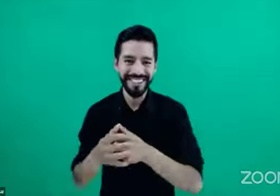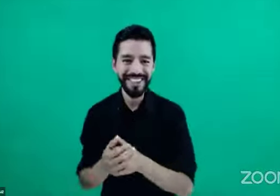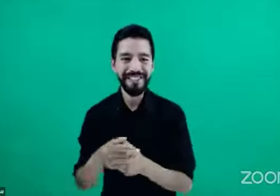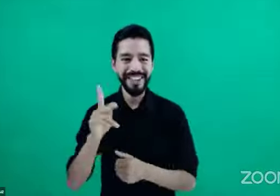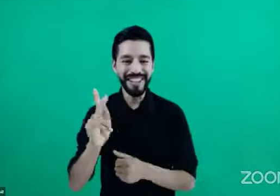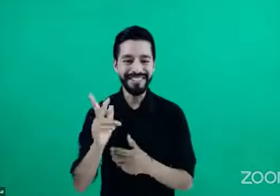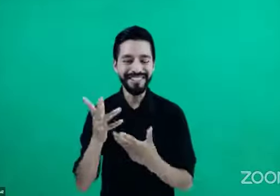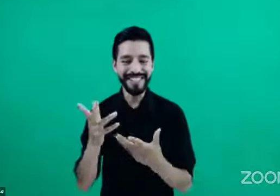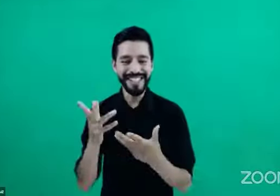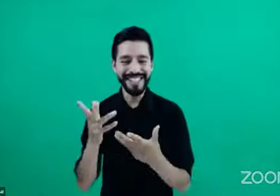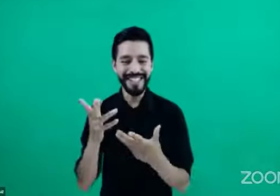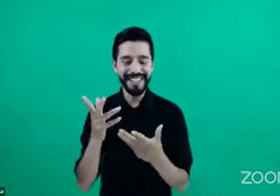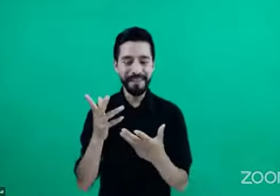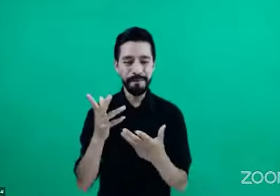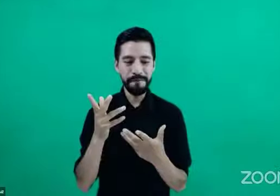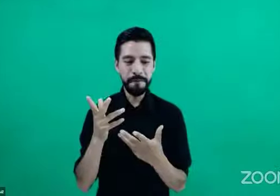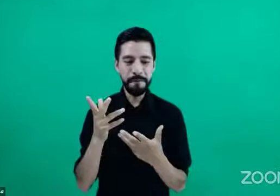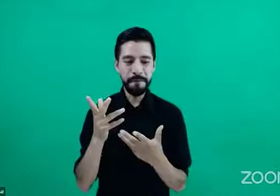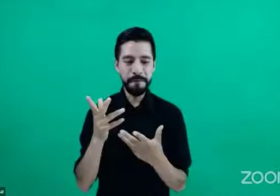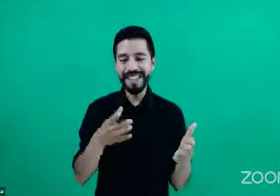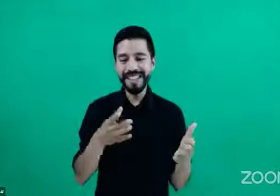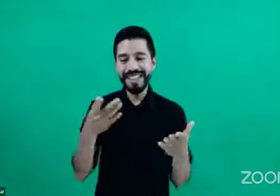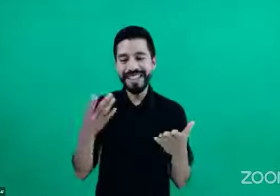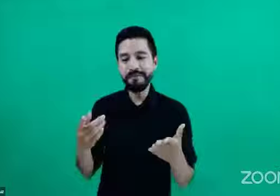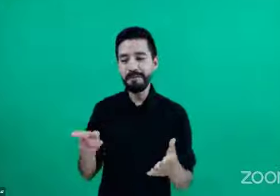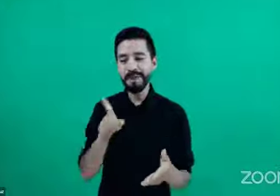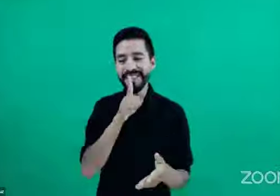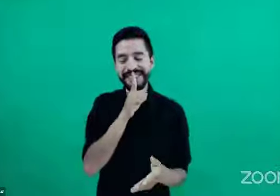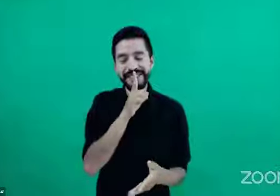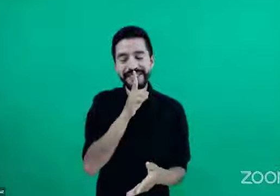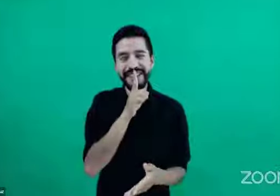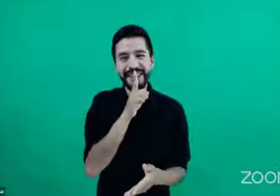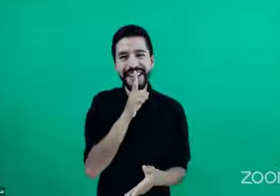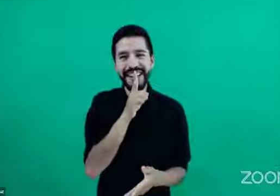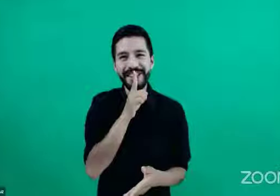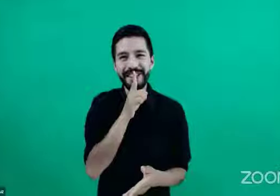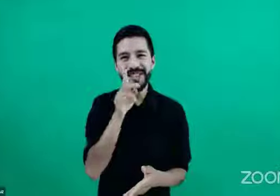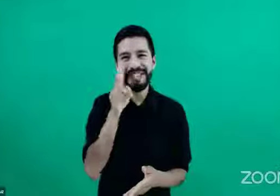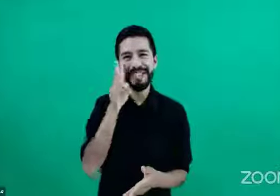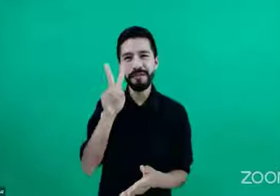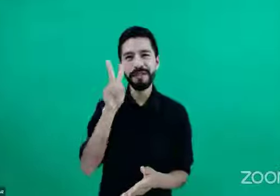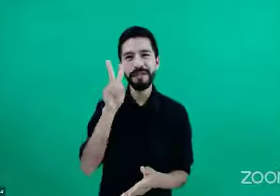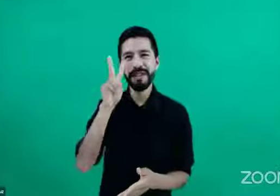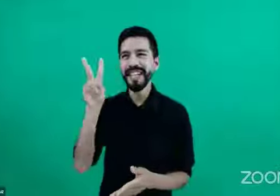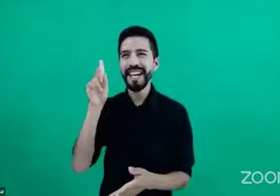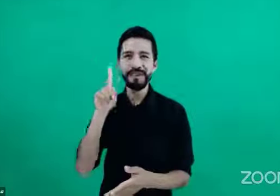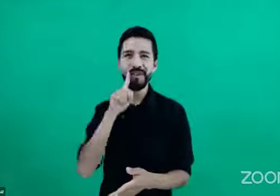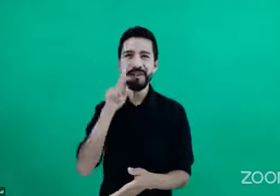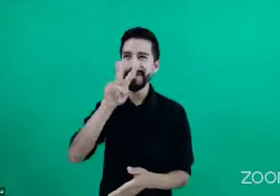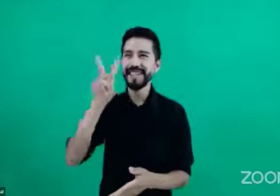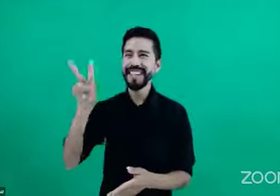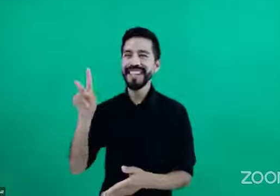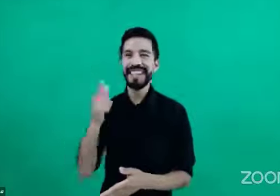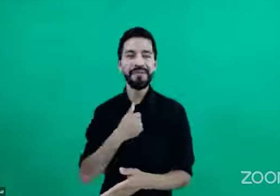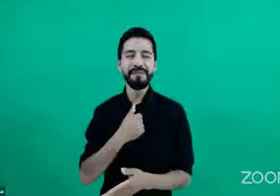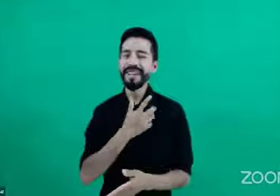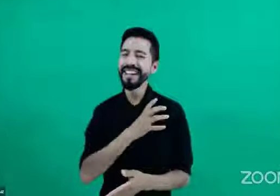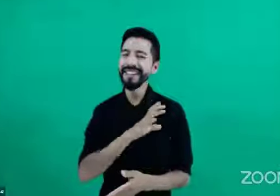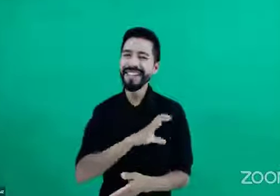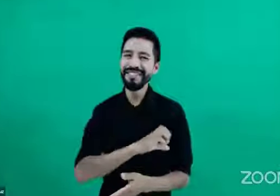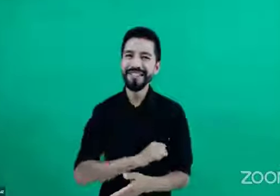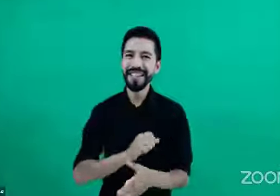trabajo, pero pero en ese tiempo pues yo era muy callado, entonces los veía a los sordos y